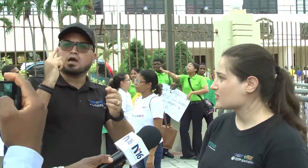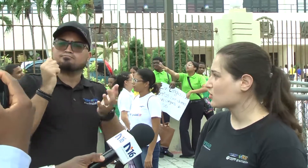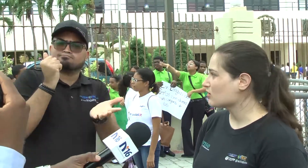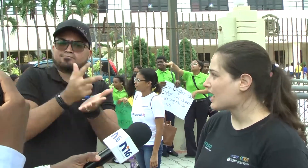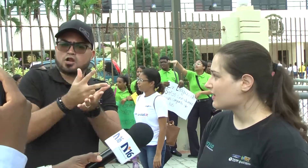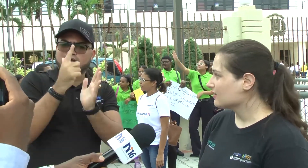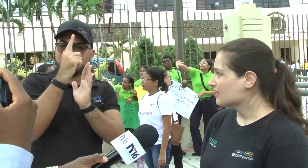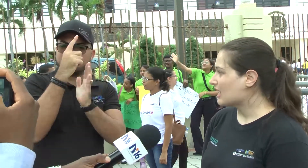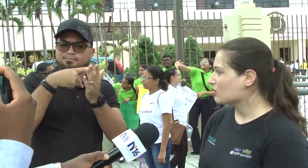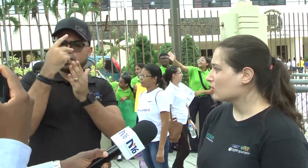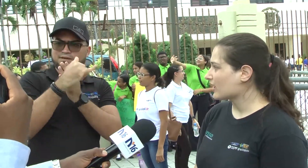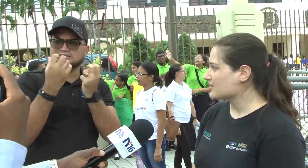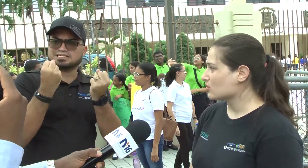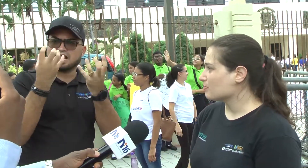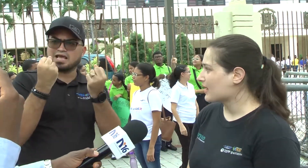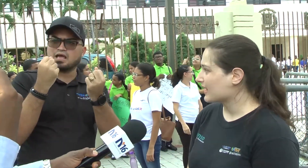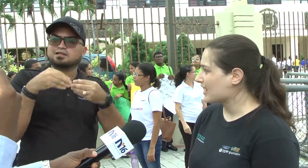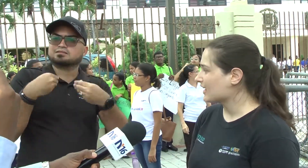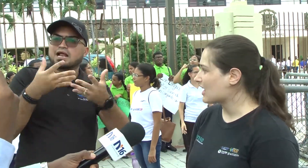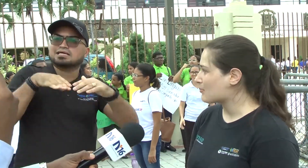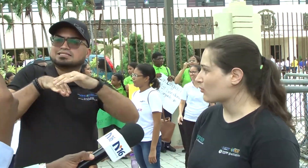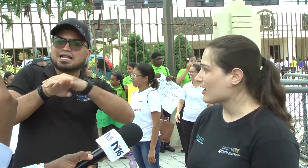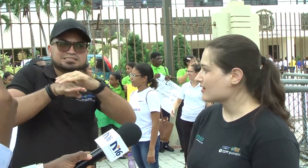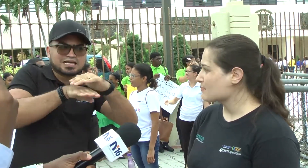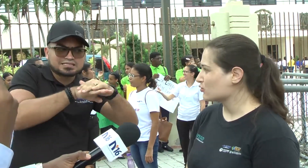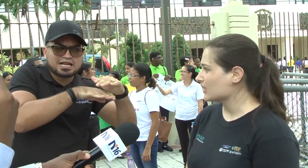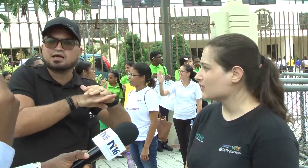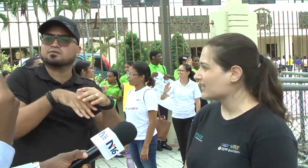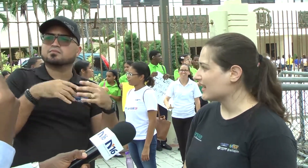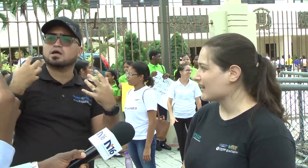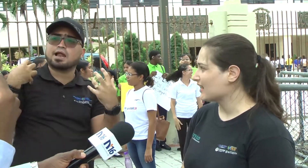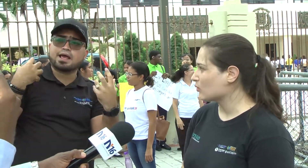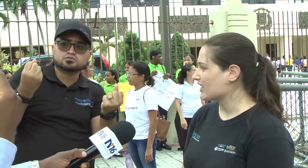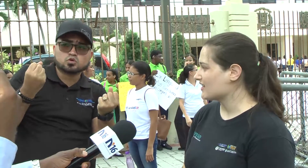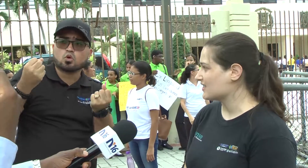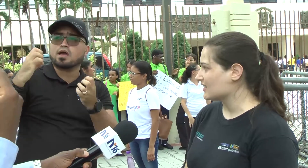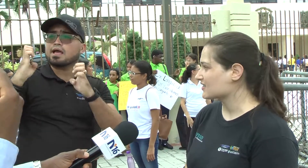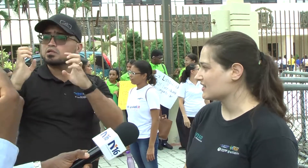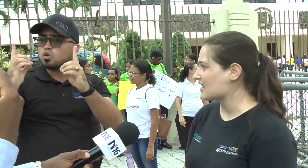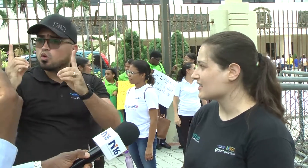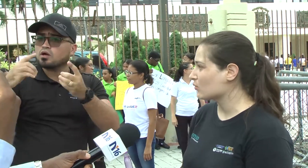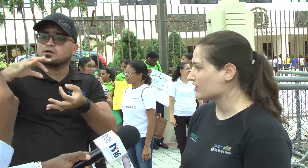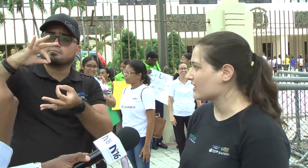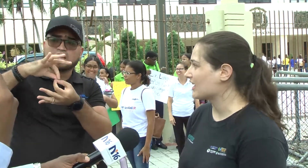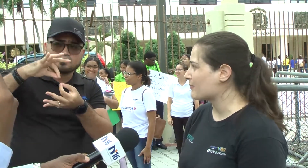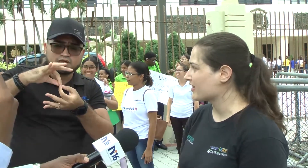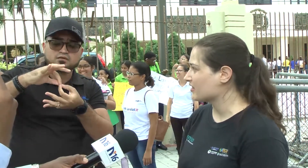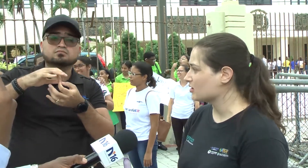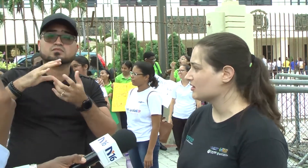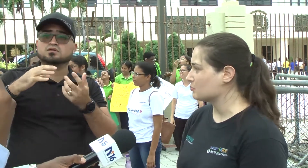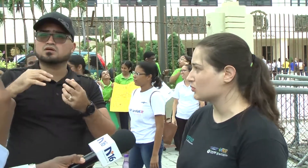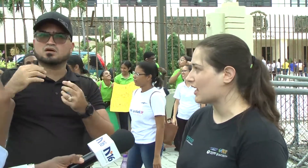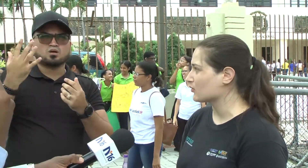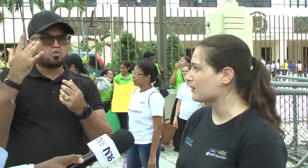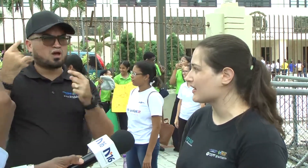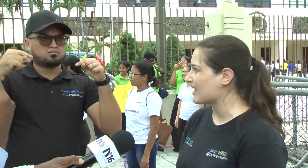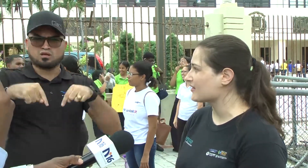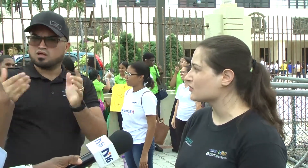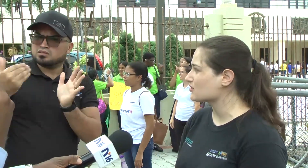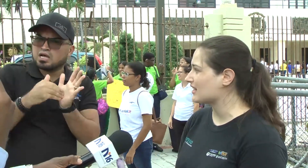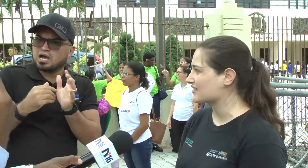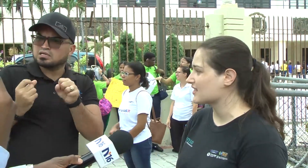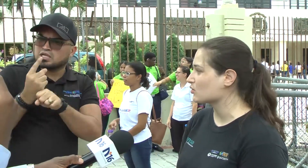como para presionar al Congreso para que aprueben el proyecto de ley de lengua de señas que ya se encuentra en la Cámara de Diputados,